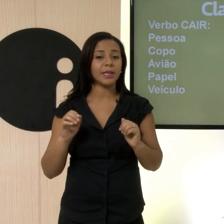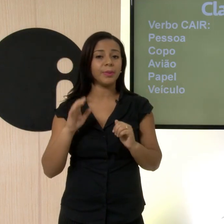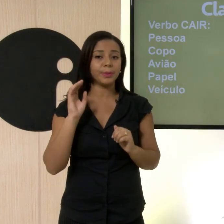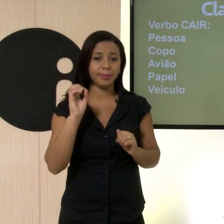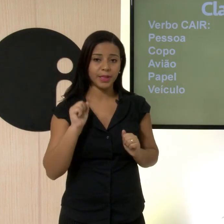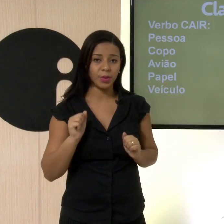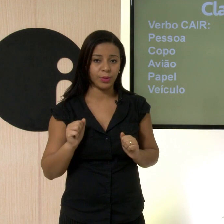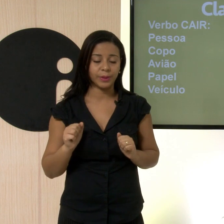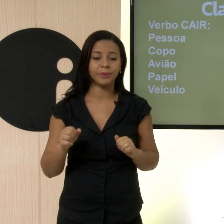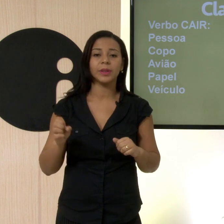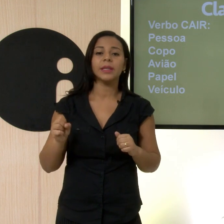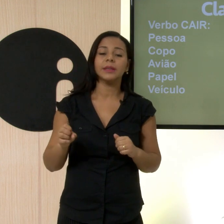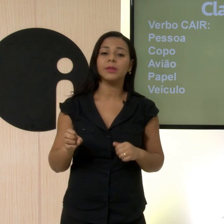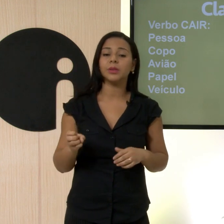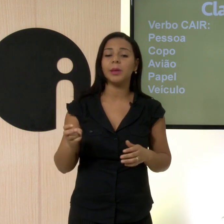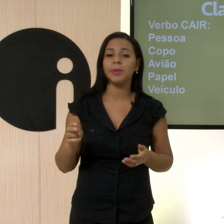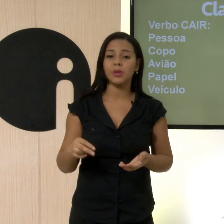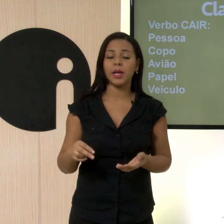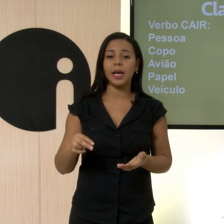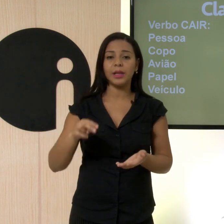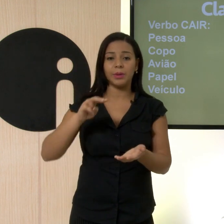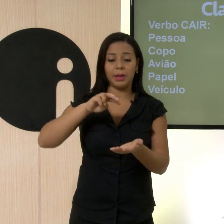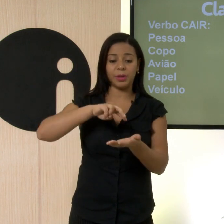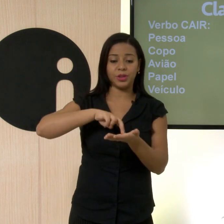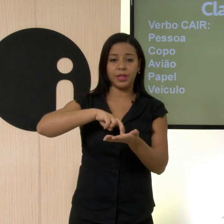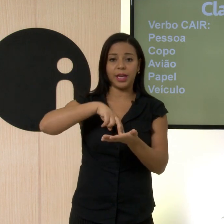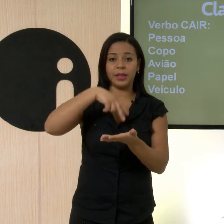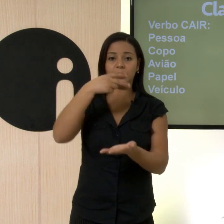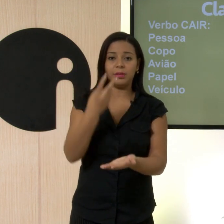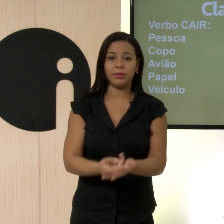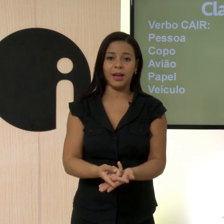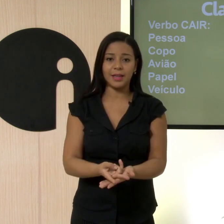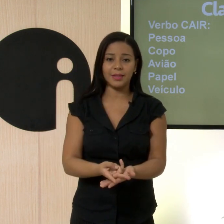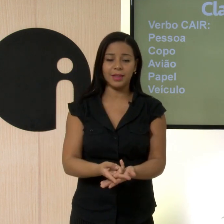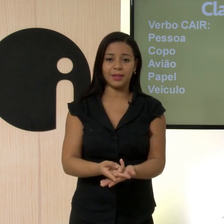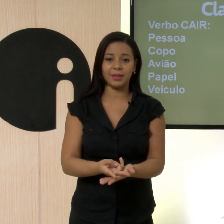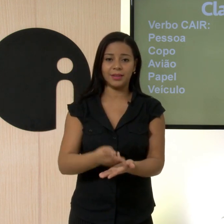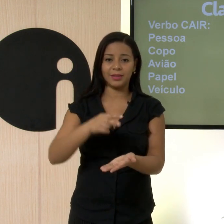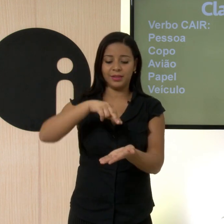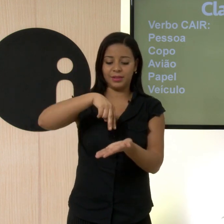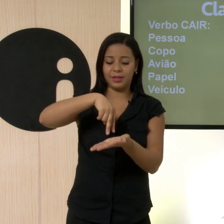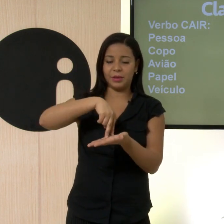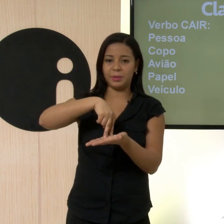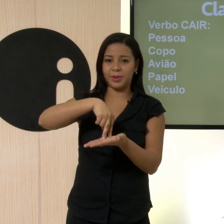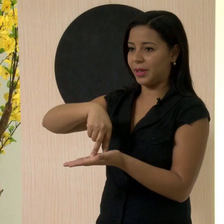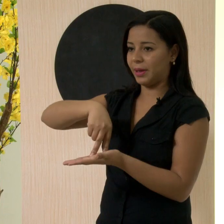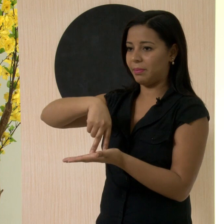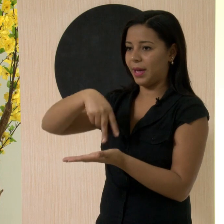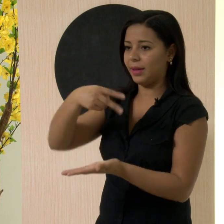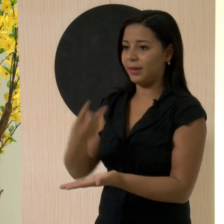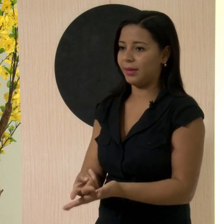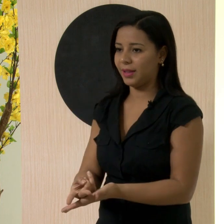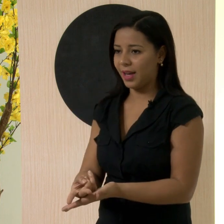por pessoa. Então, se uma pessoa caiu, ela pode ter caído assim. Então, a pessoa está em pé e